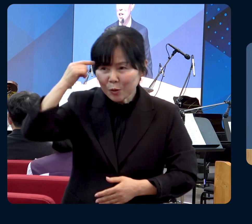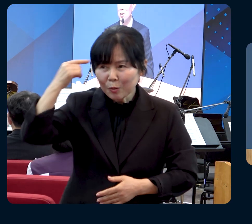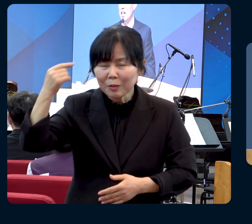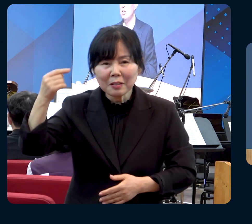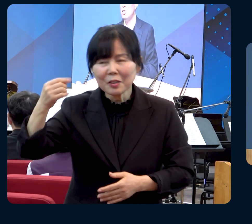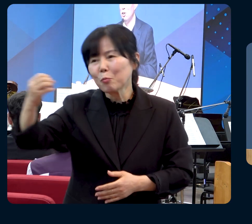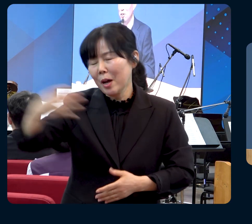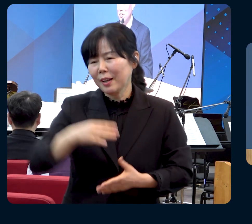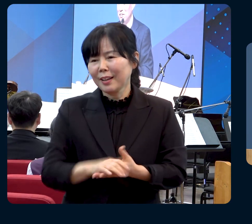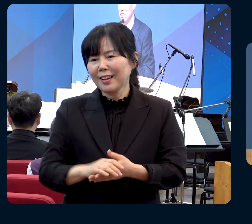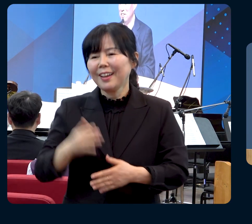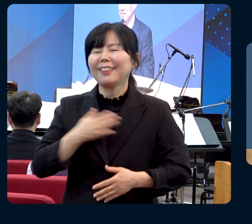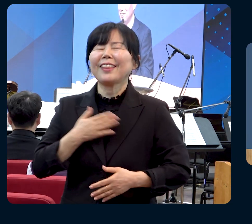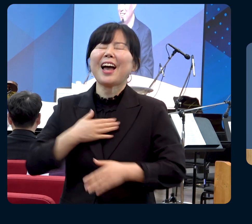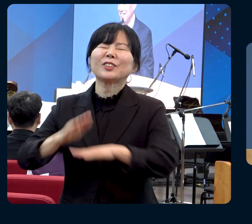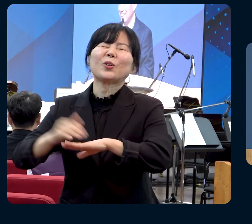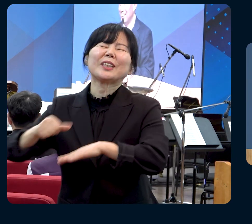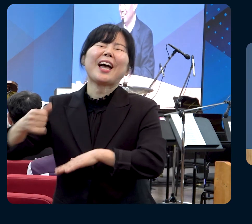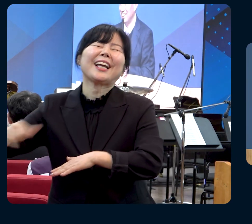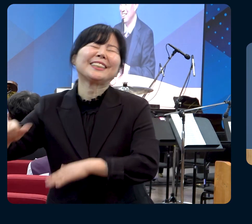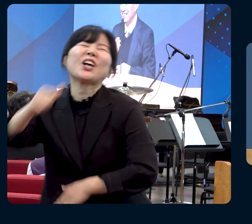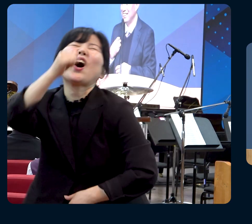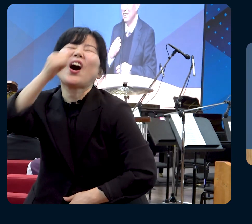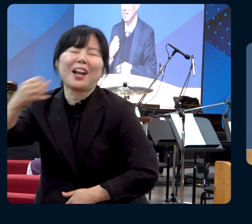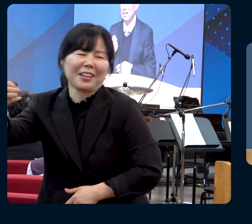본인 생겼다 이거죠.